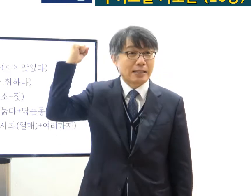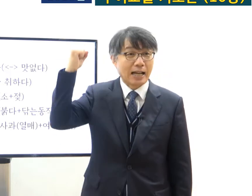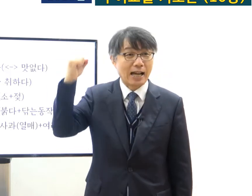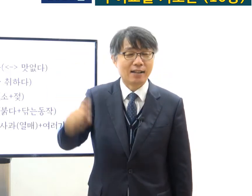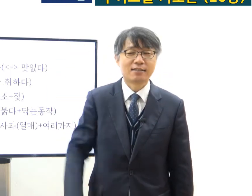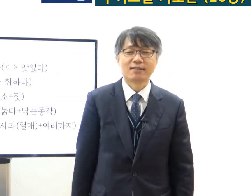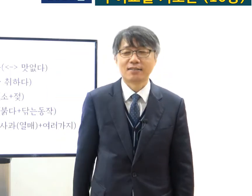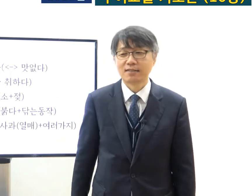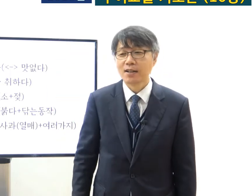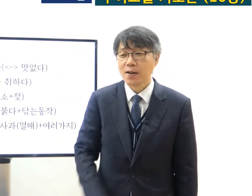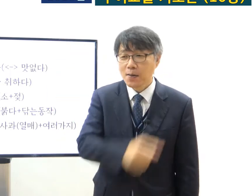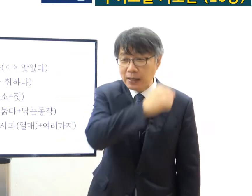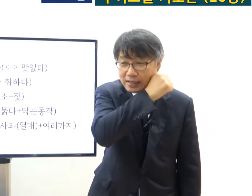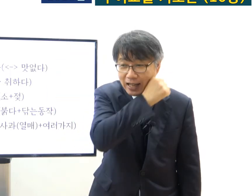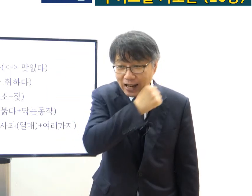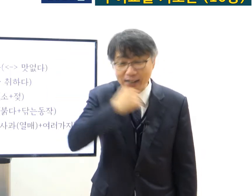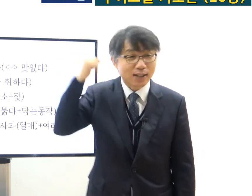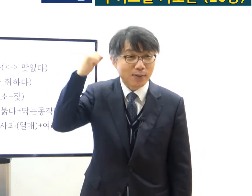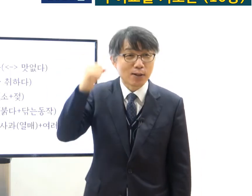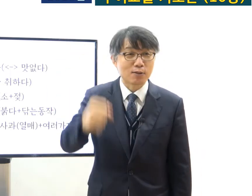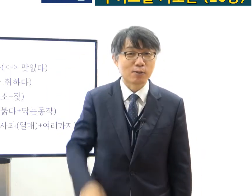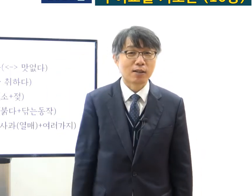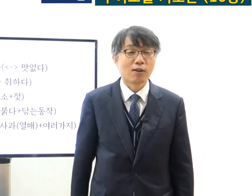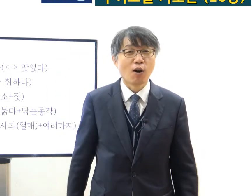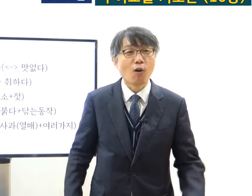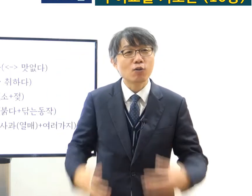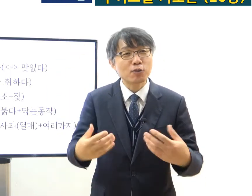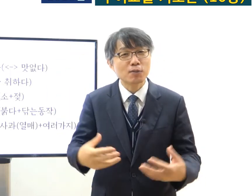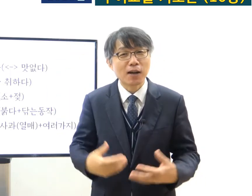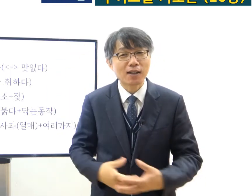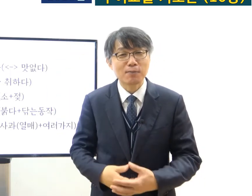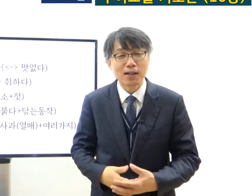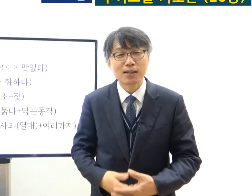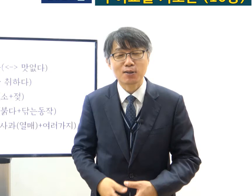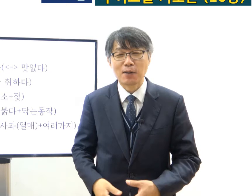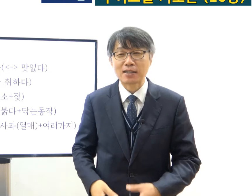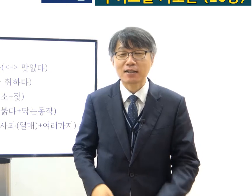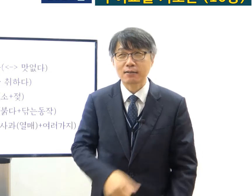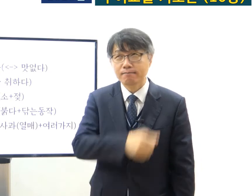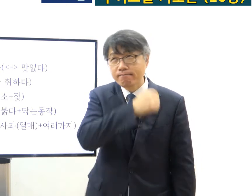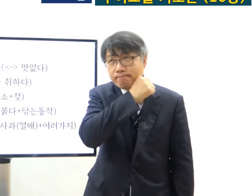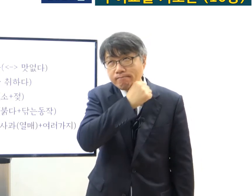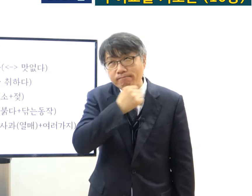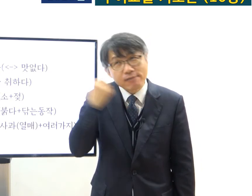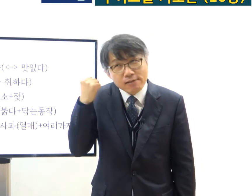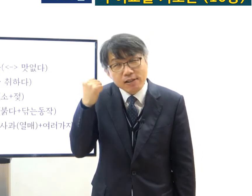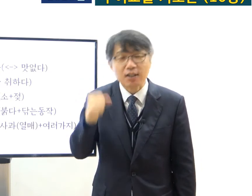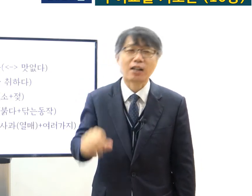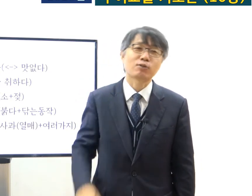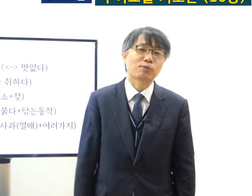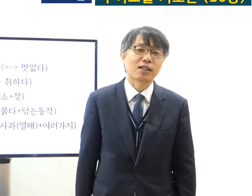맛있다. 맛있다. 이렇게 표현해 주고, 근데 얼굴 표정이 밝아야 되겠죠. 맛있다는데, 이렇게 할 수는